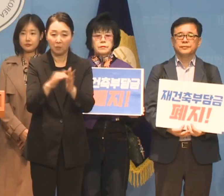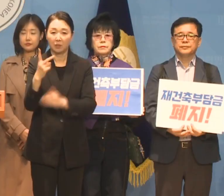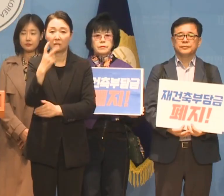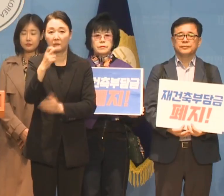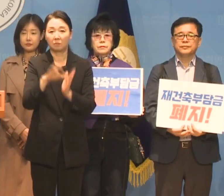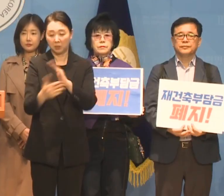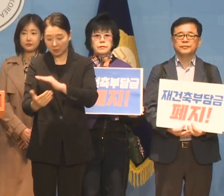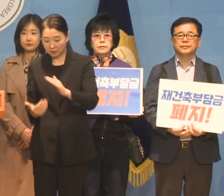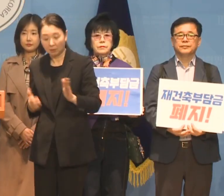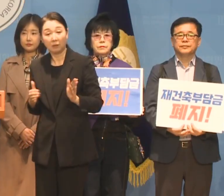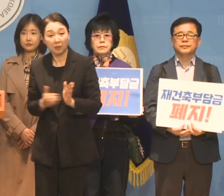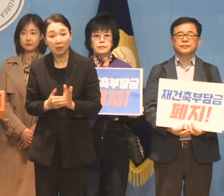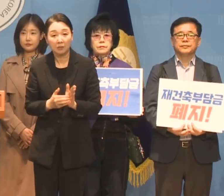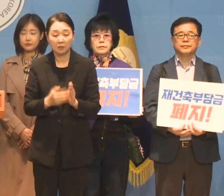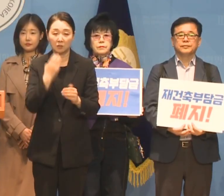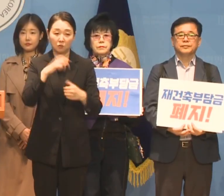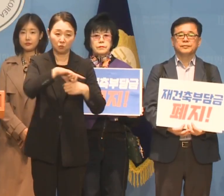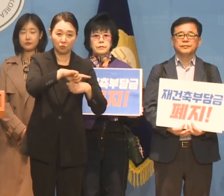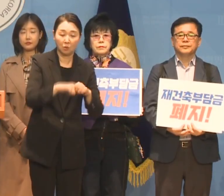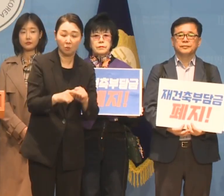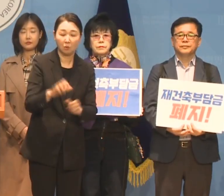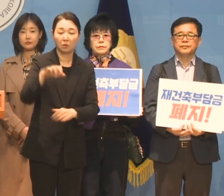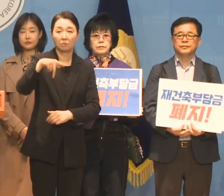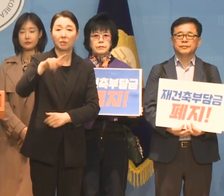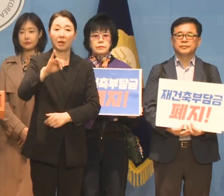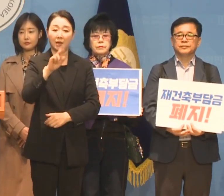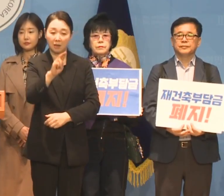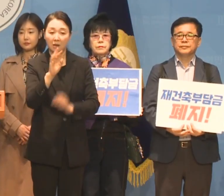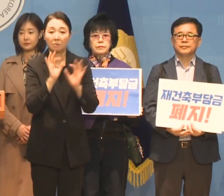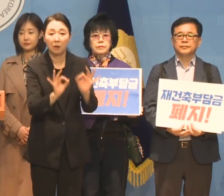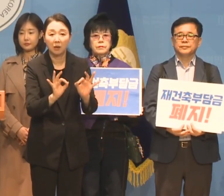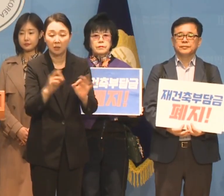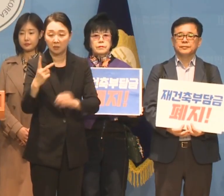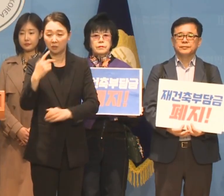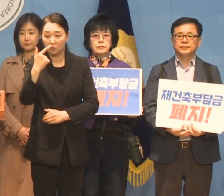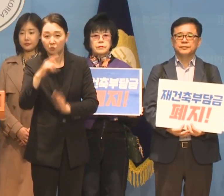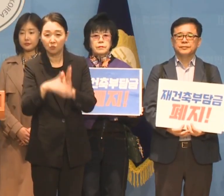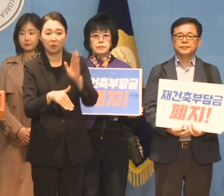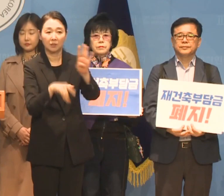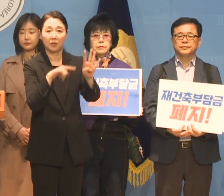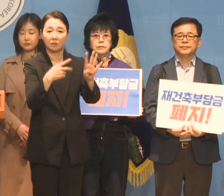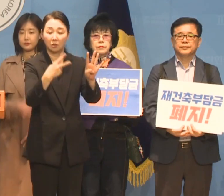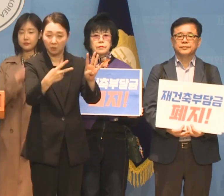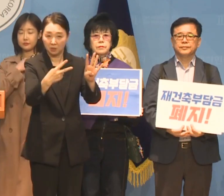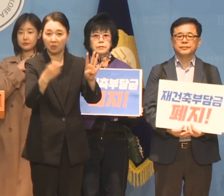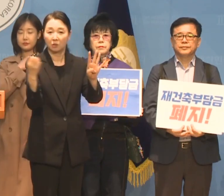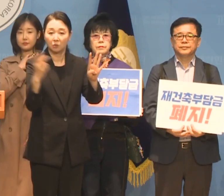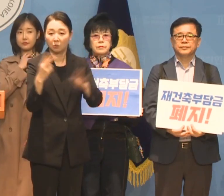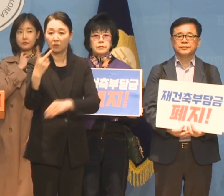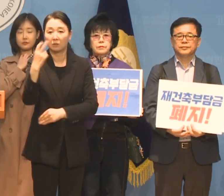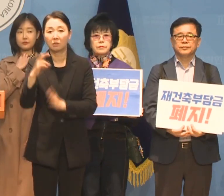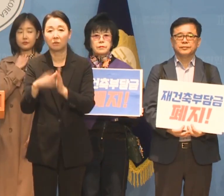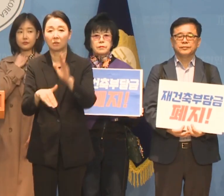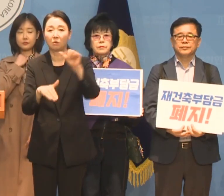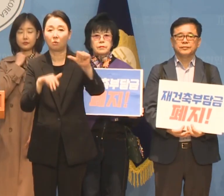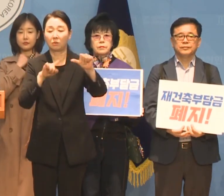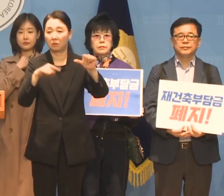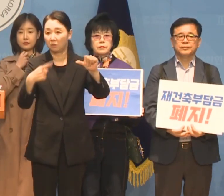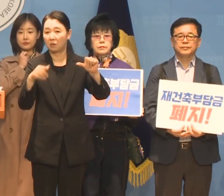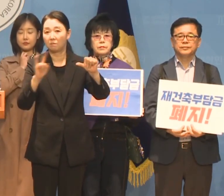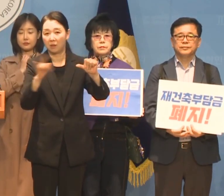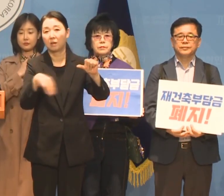2012년 이전까지 수도권의 PIR을 살펴보면 2006년 4.2배에서 2012년